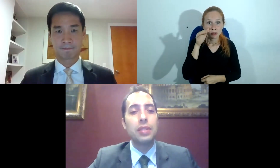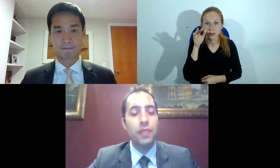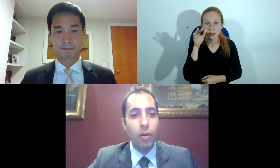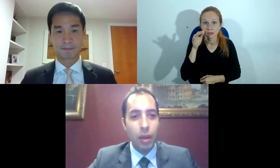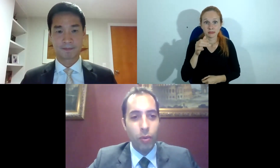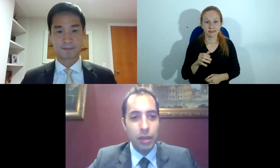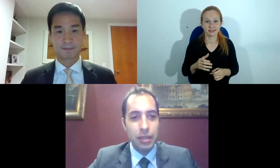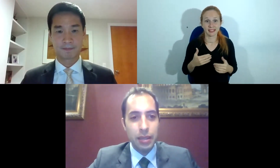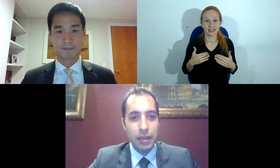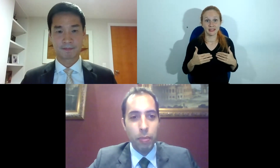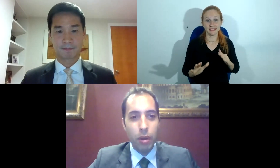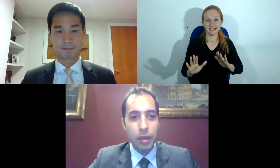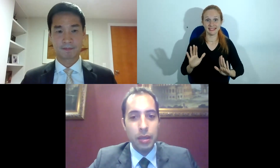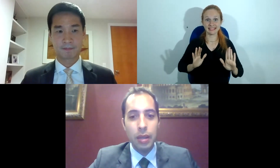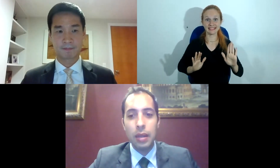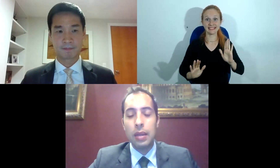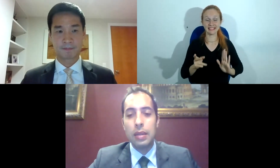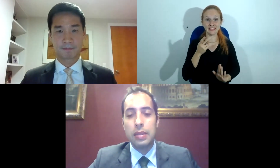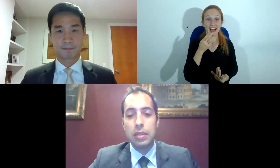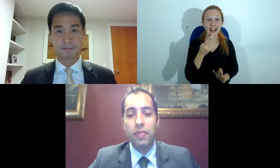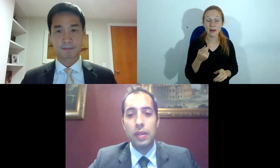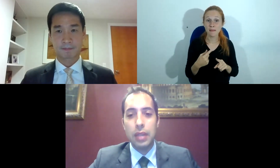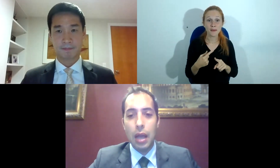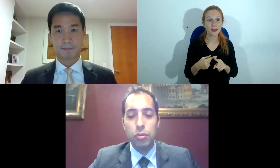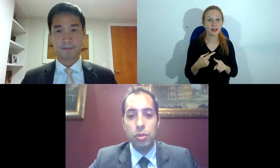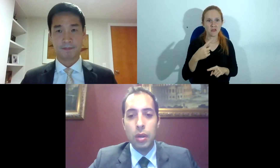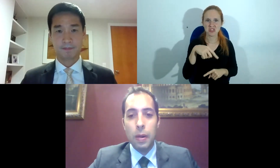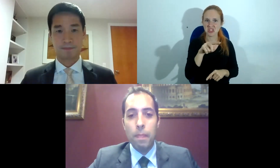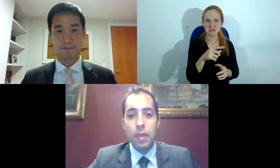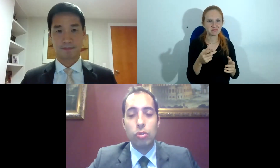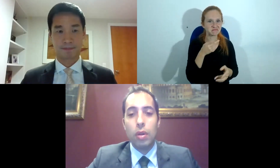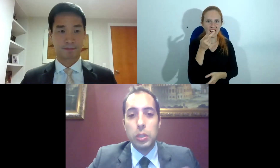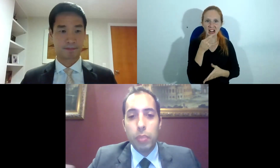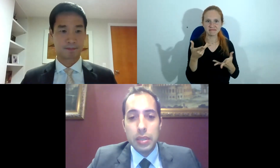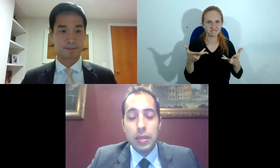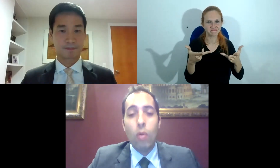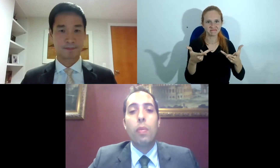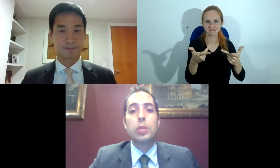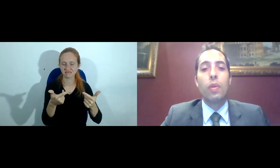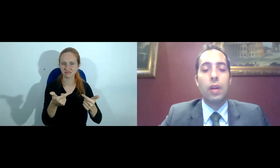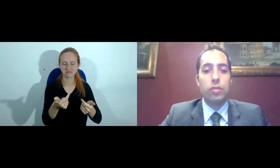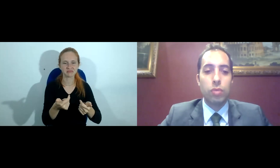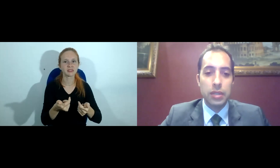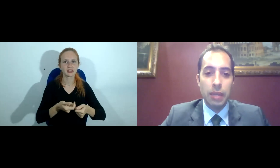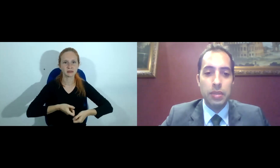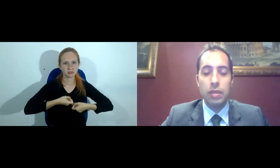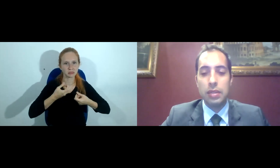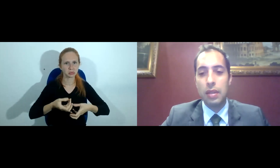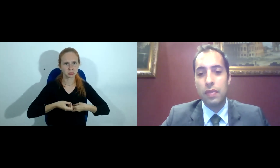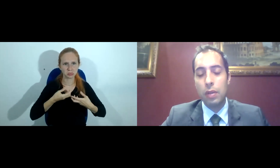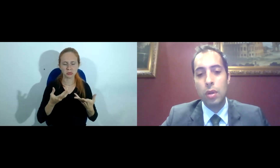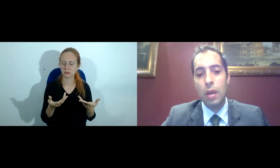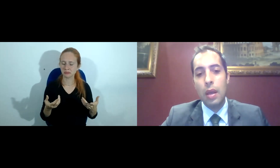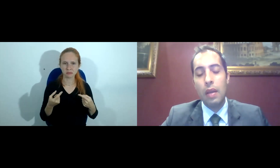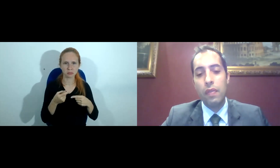intimidado em falar qualquer coisa a seguir porque são sempre fantásticos não só na exposição como nas provocações sempre saem